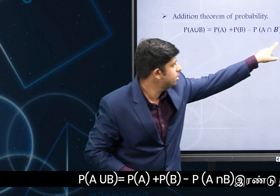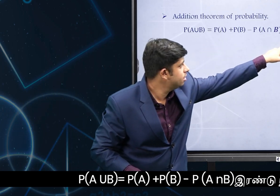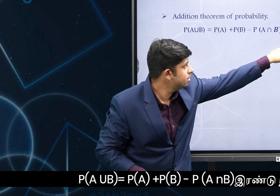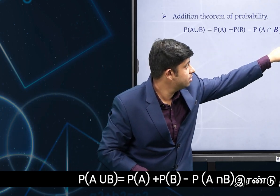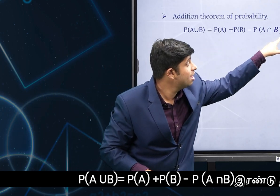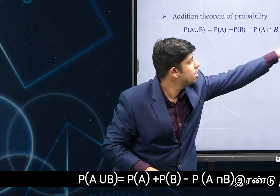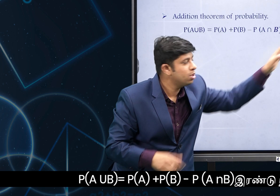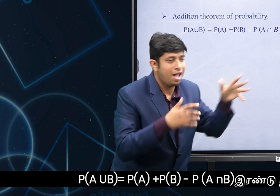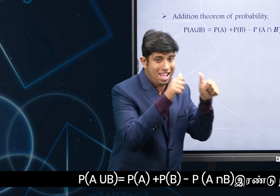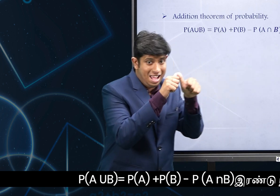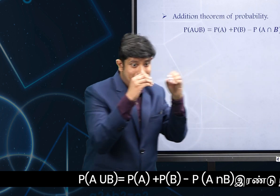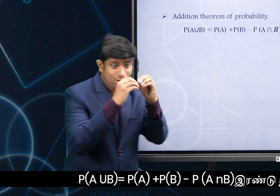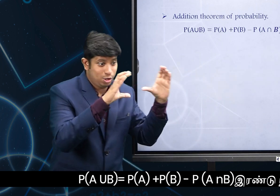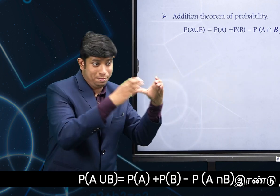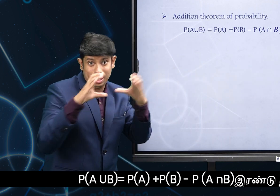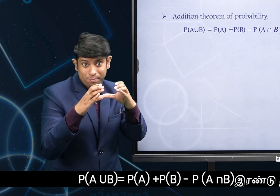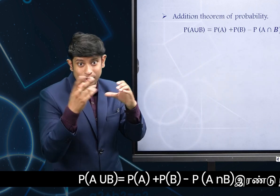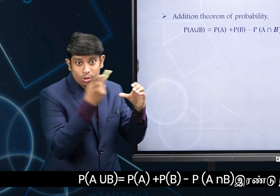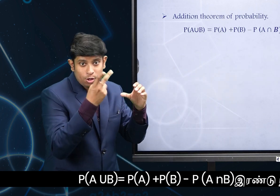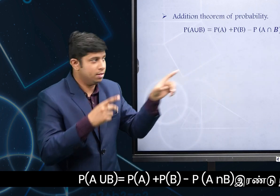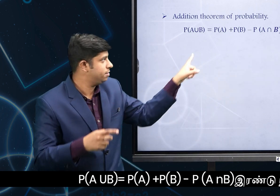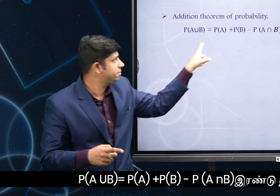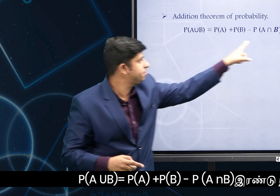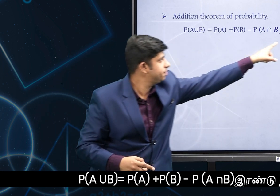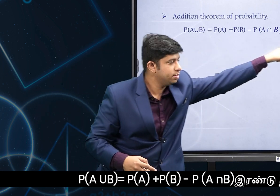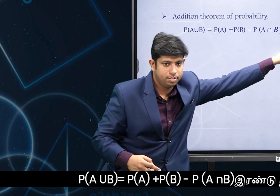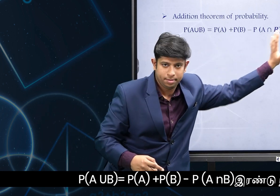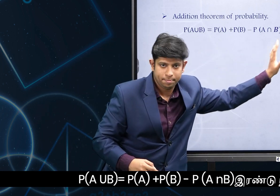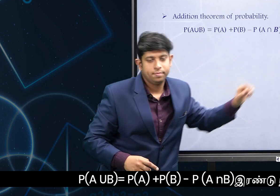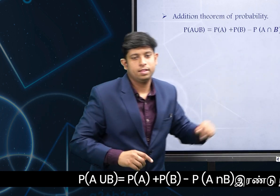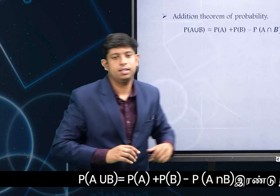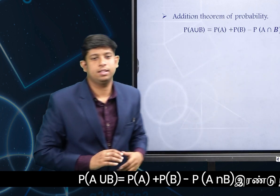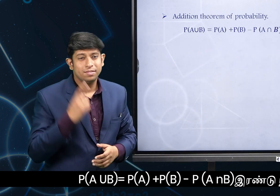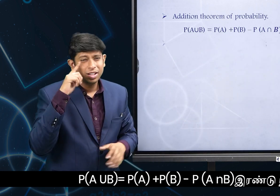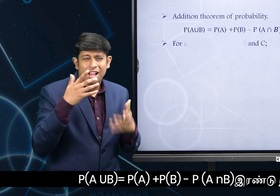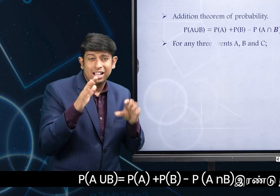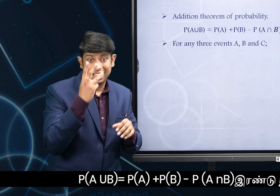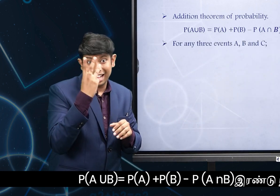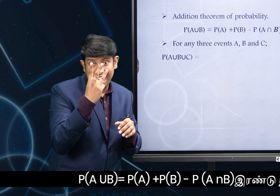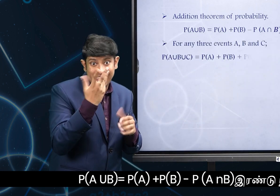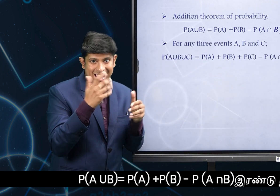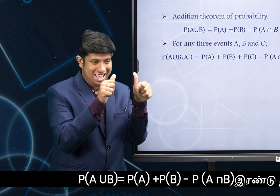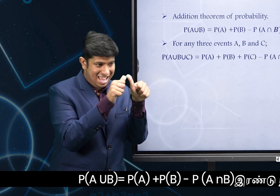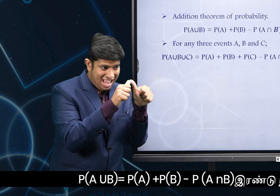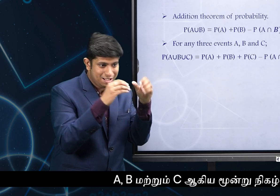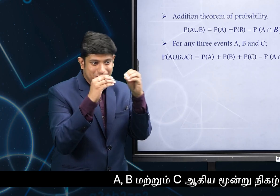பி அடைப்புக்குறிக்குள் பி கழித்தல் பி அடைப்புக்குறிக்குள் ஏ வெட்டுக்கணம் பி. இரண்டு நிகழ்வுகளுக்கு ஏ பி ஏ